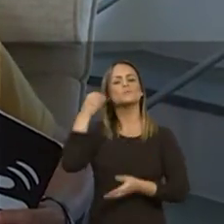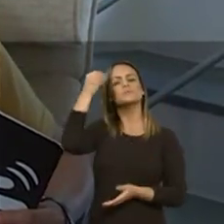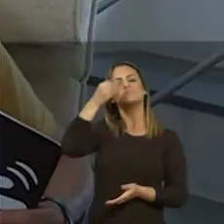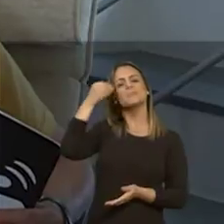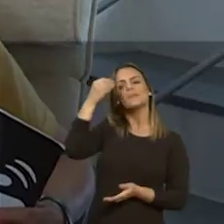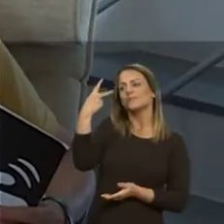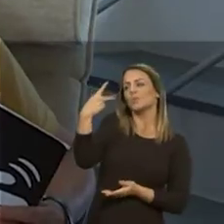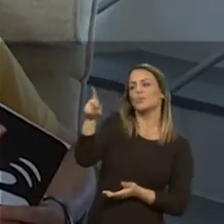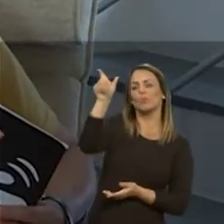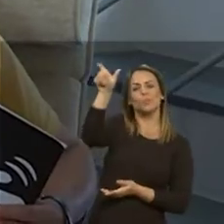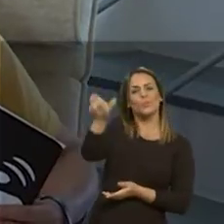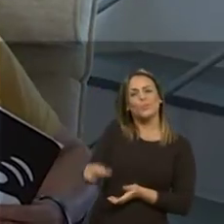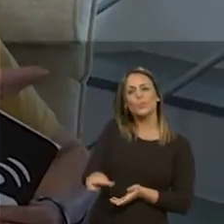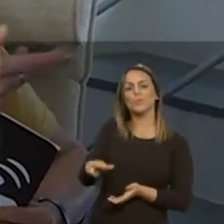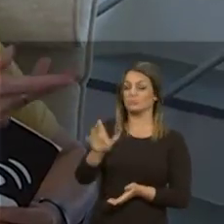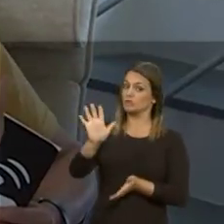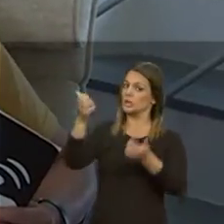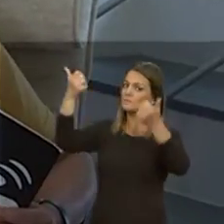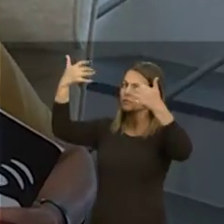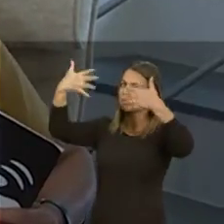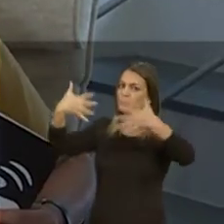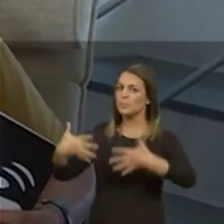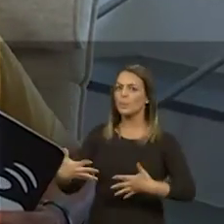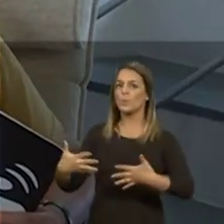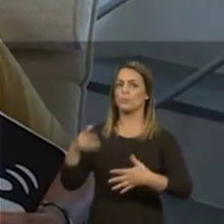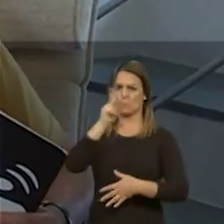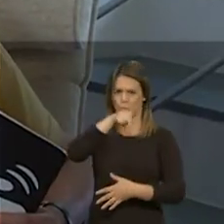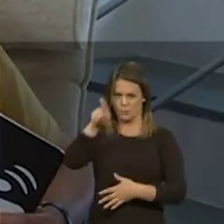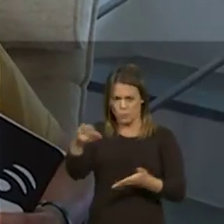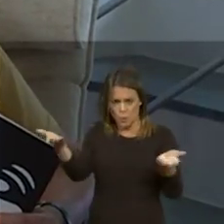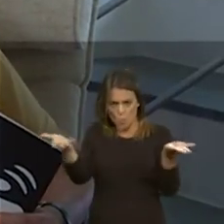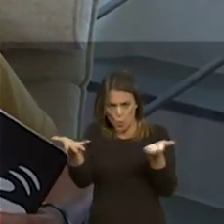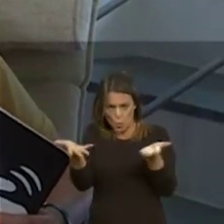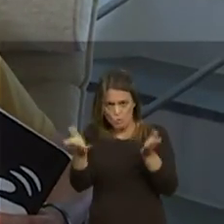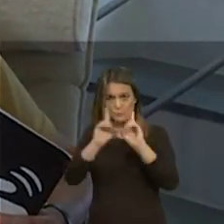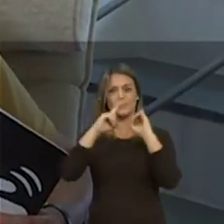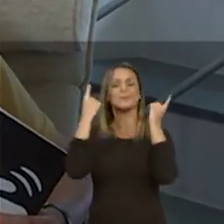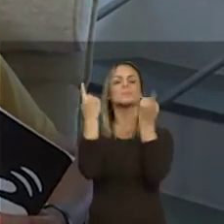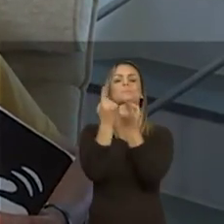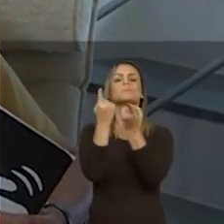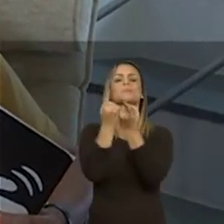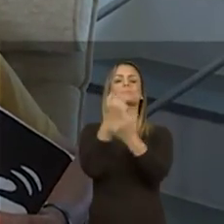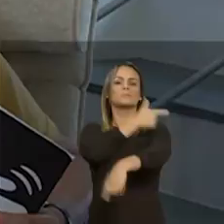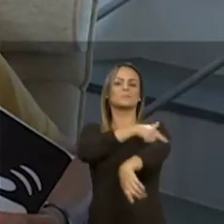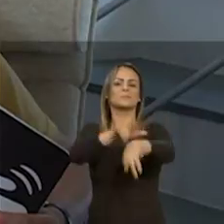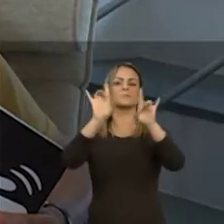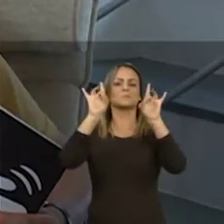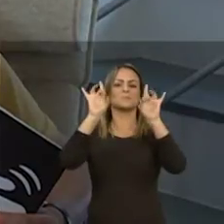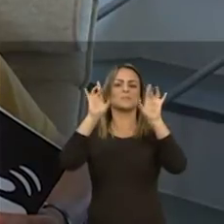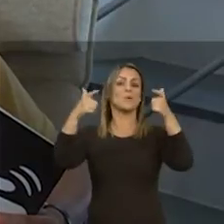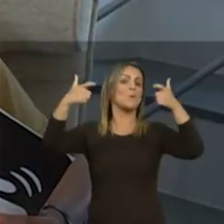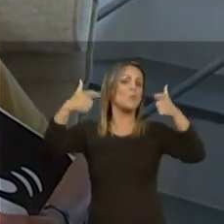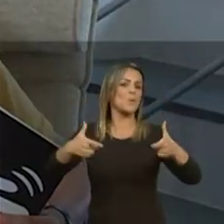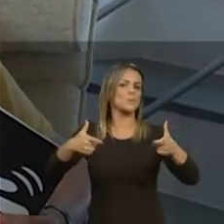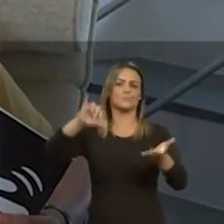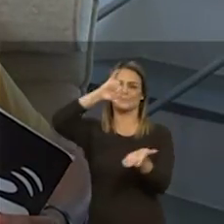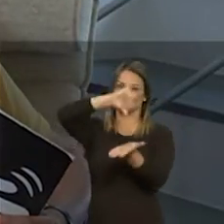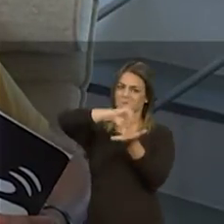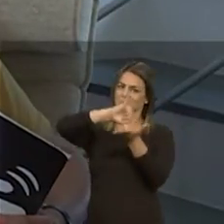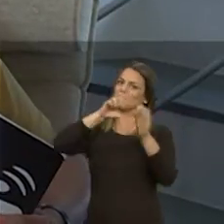essa experiência, né? Tu nos relata que é professora hoje no Departamento de Educação Especial, no Centro de Educação. Como tem